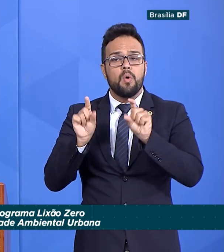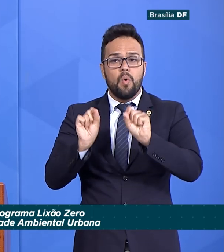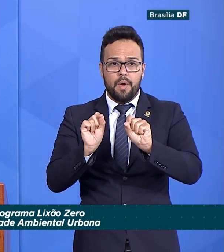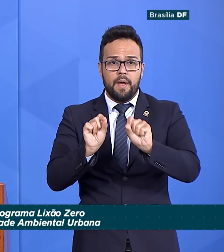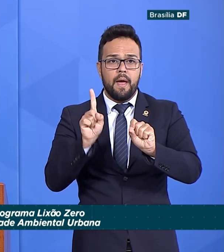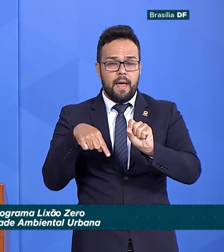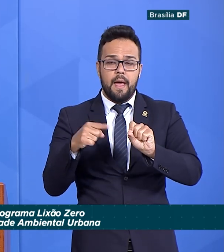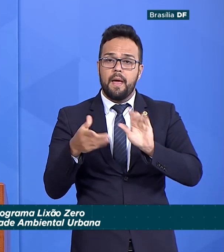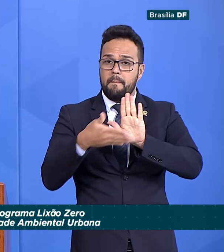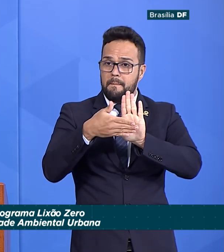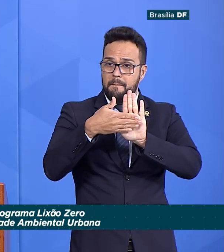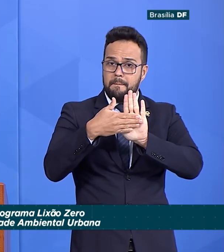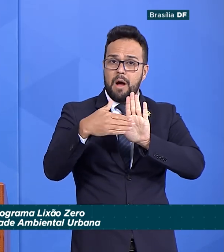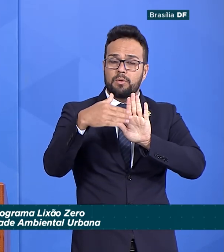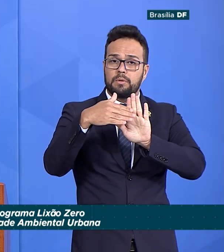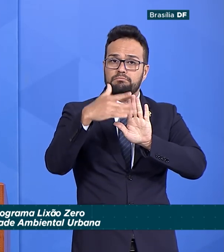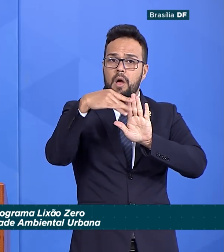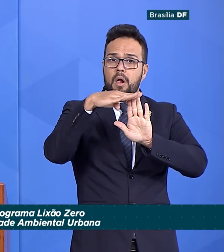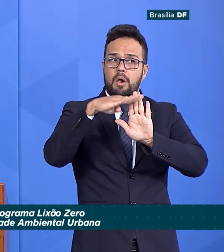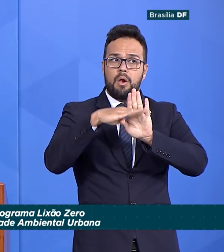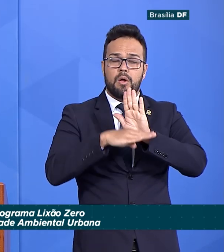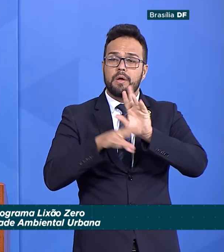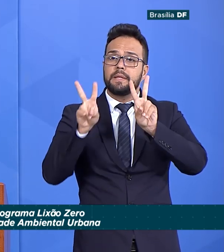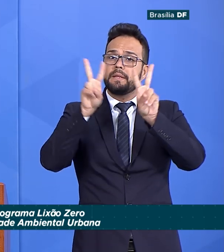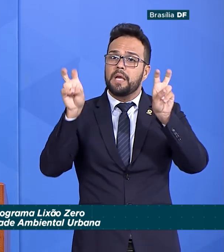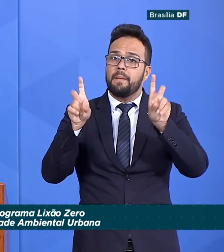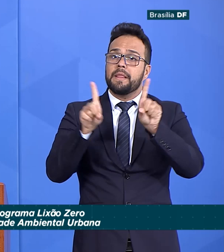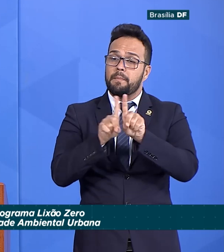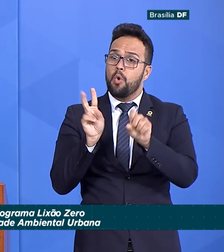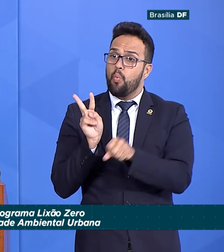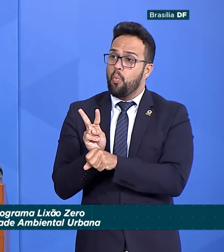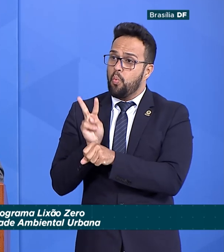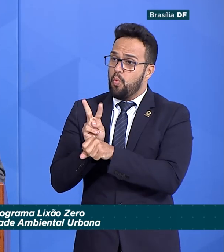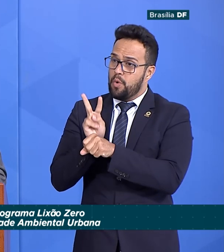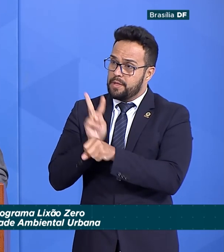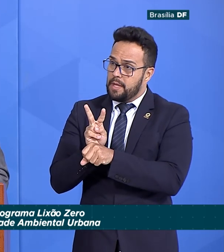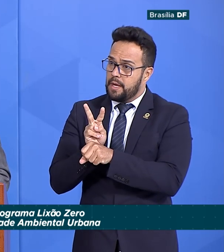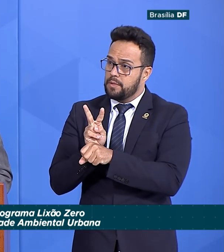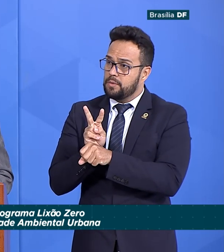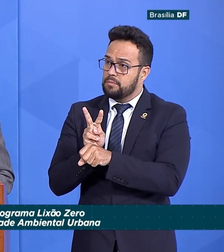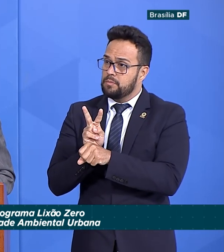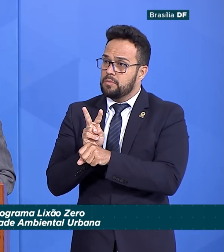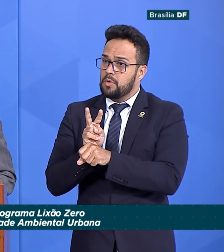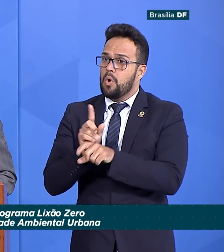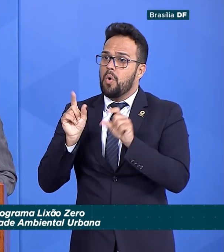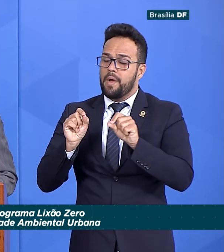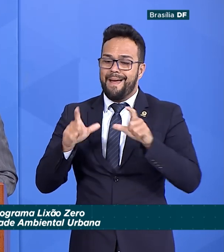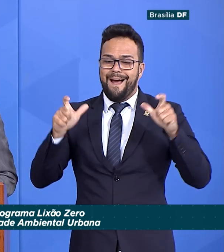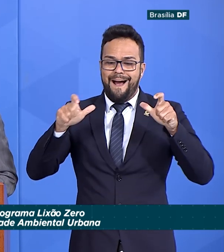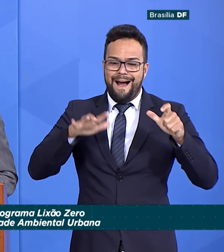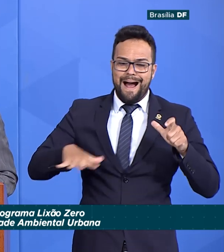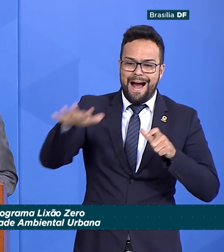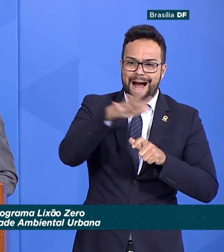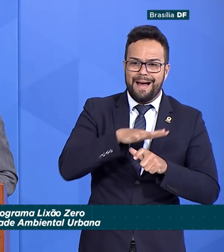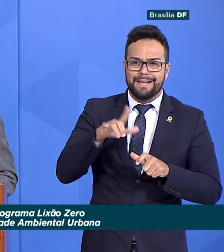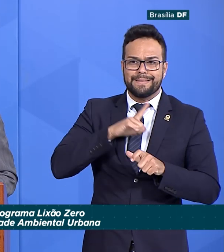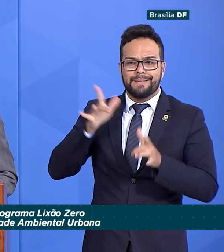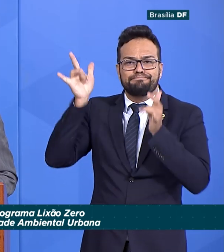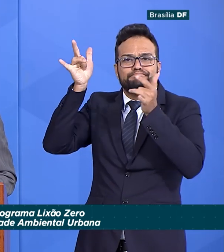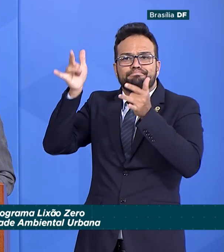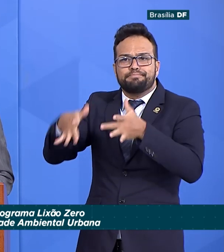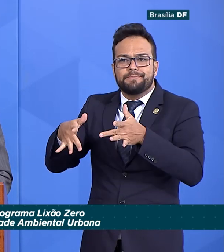está na pauta de qualidade ambiental urbana o cuidado para a reabilitação de áreas contaminadas,